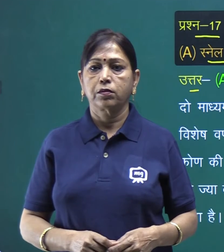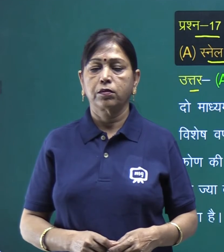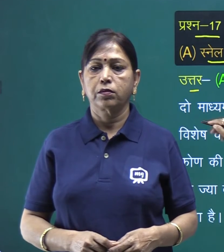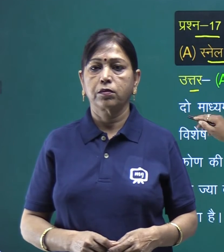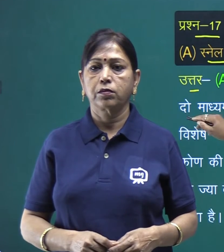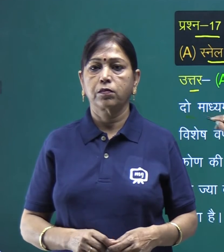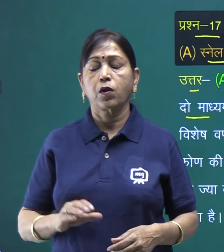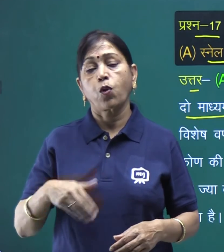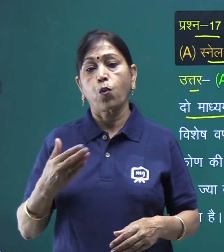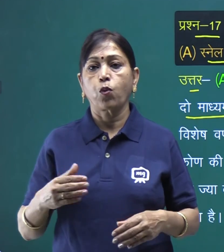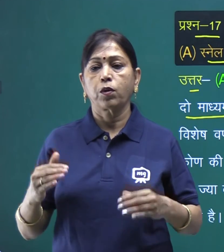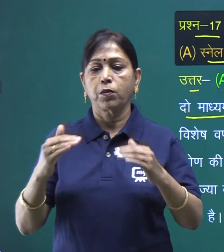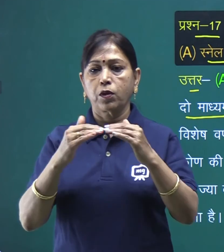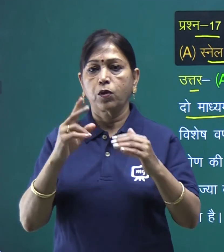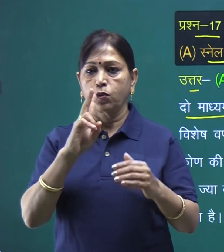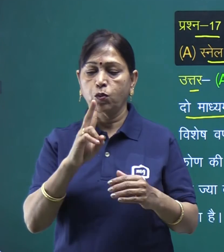किन्हीं दो माध्यमों